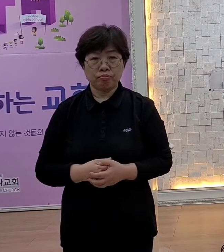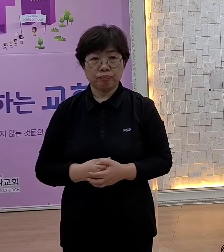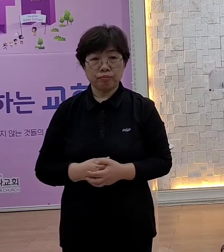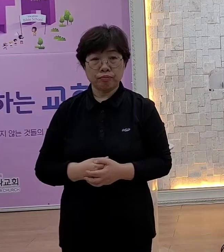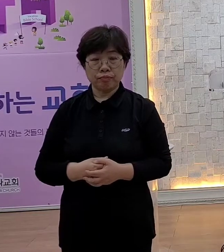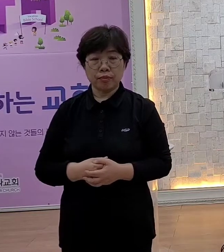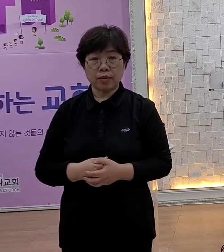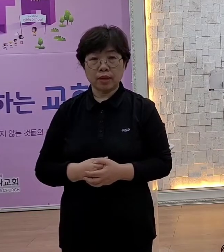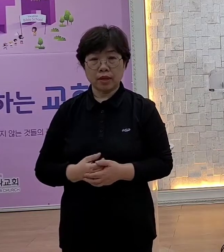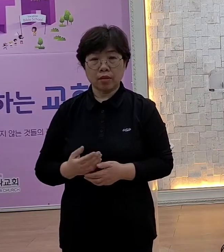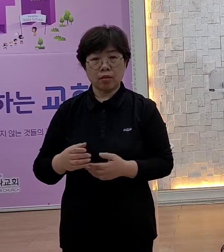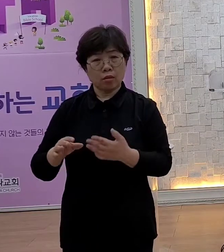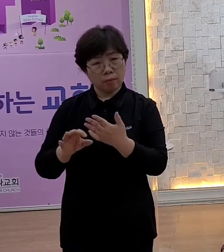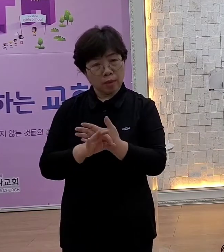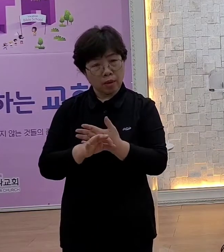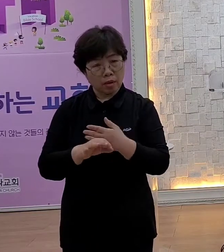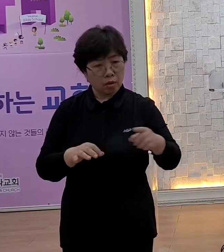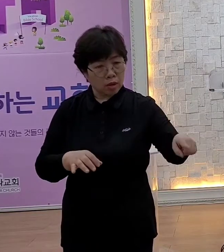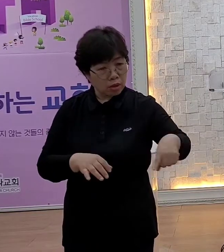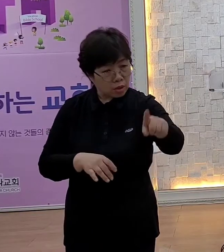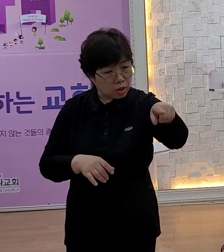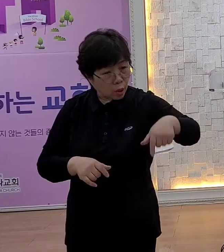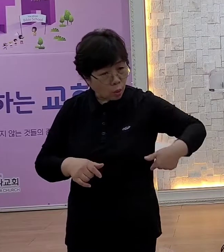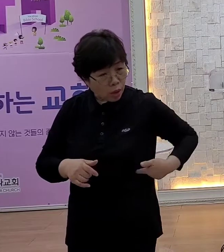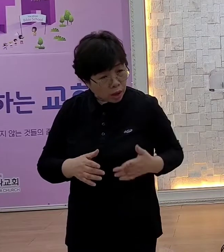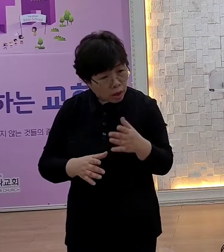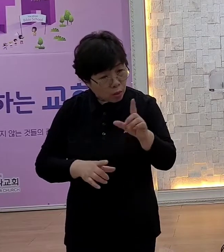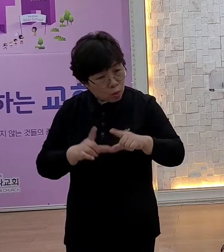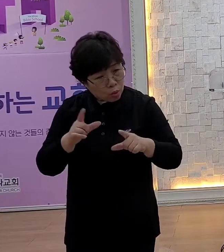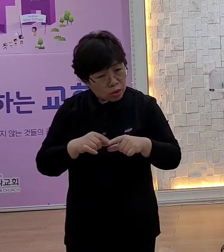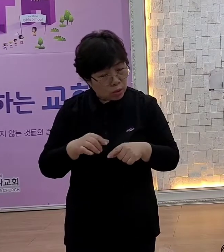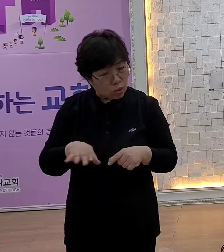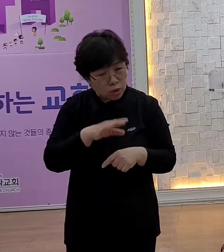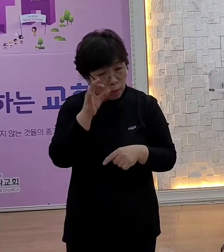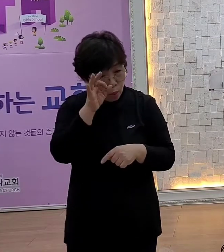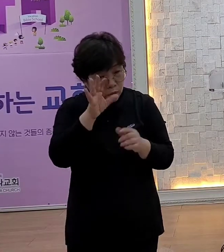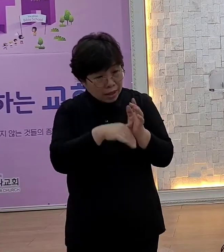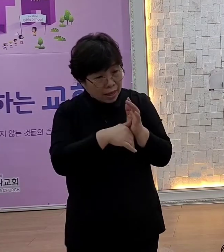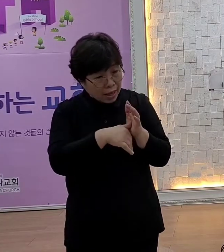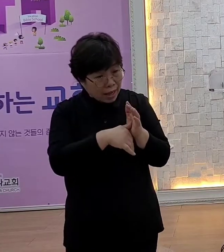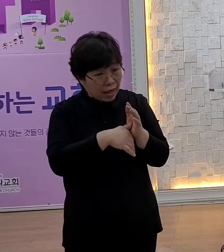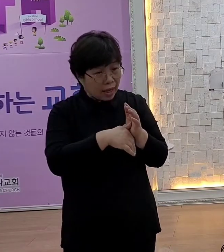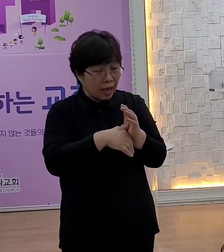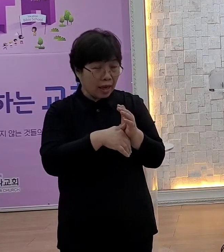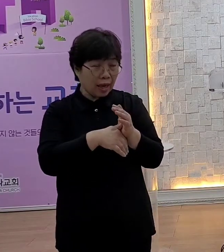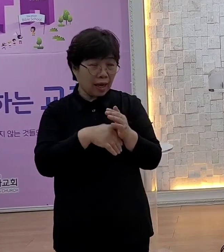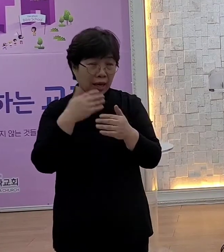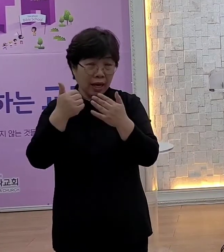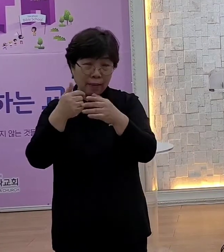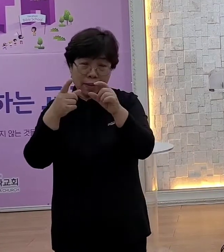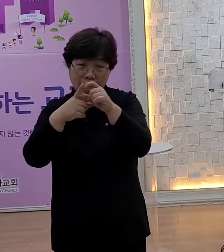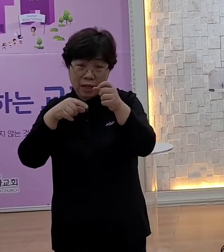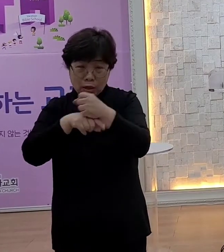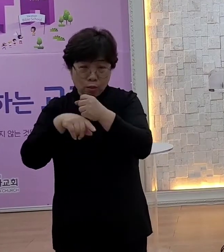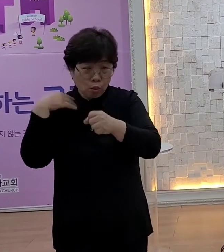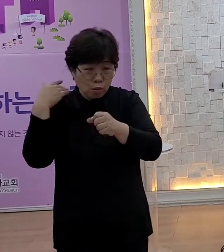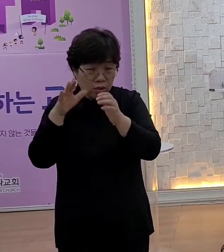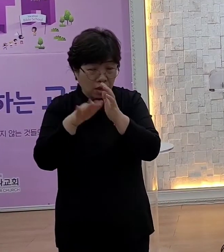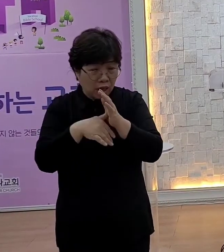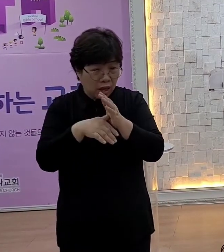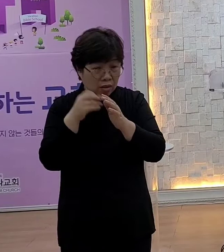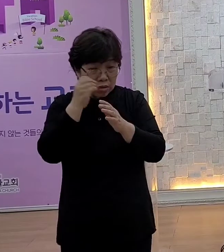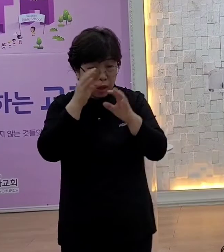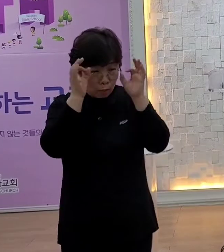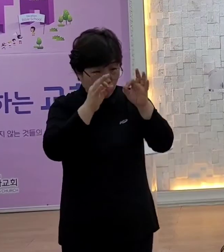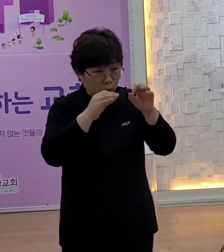지금 실제로 벌어진 이 일들은 뭐라는 거예요? 아니 굵은 베옷은 입고 뭐 위에서 높은 자리부터 낮은